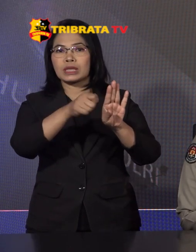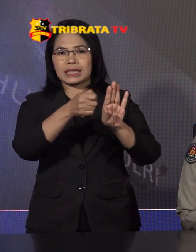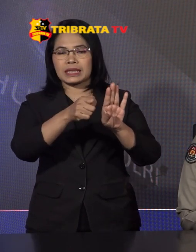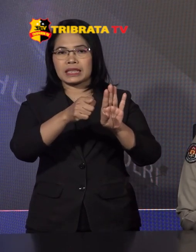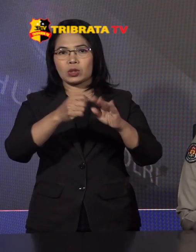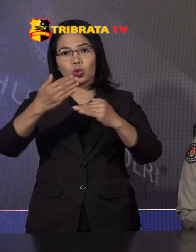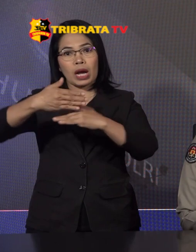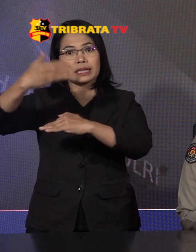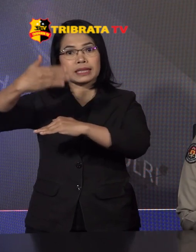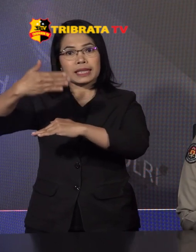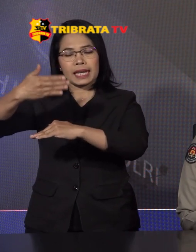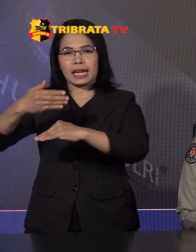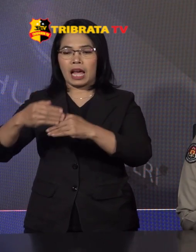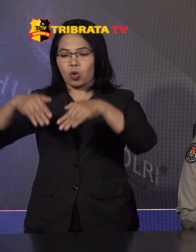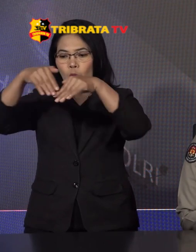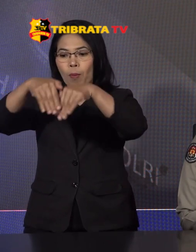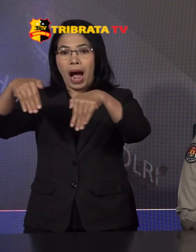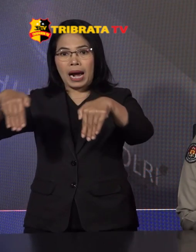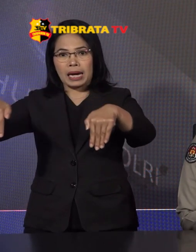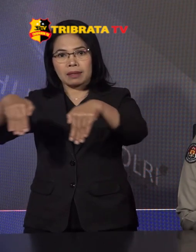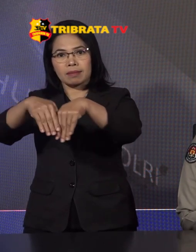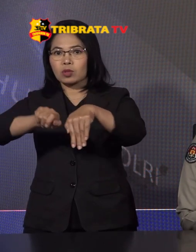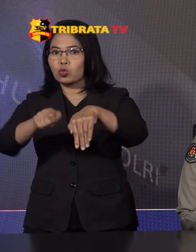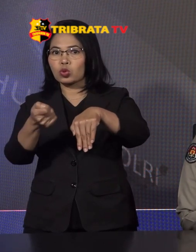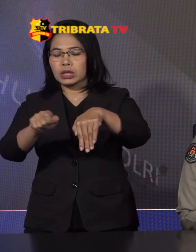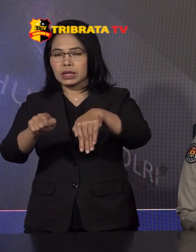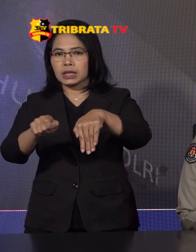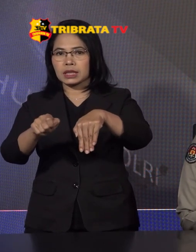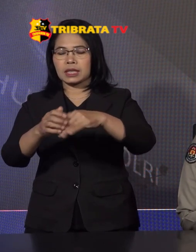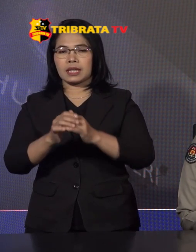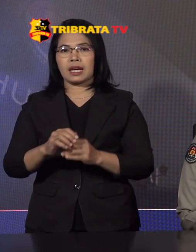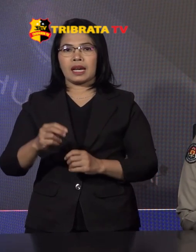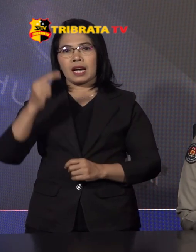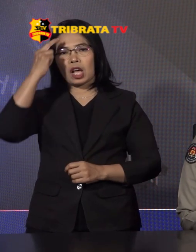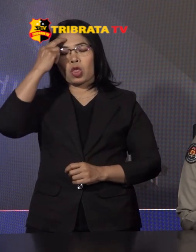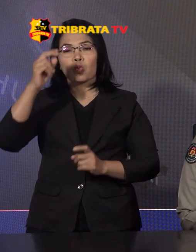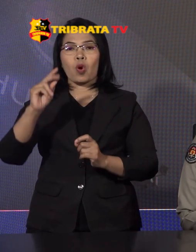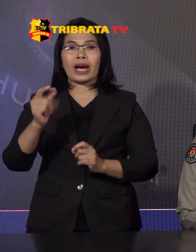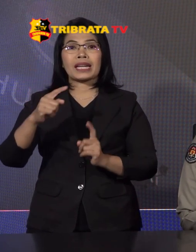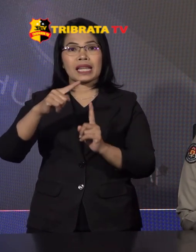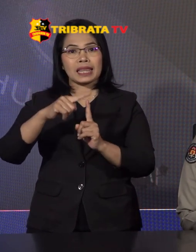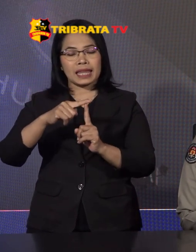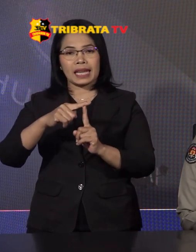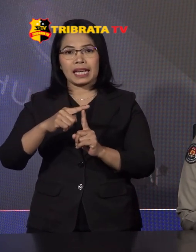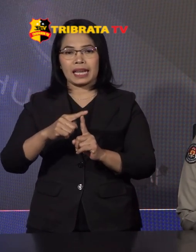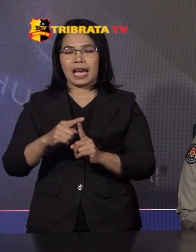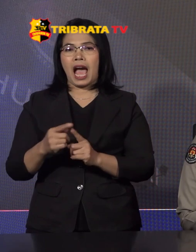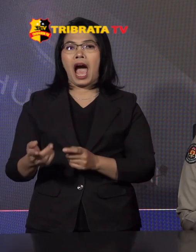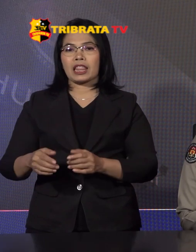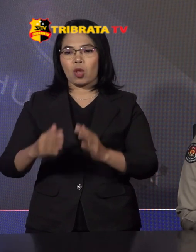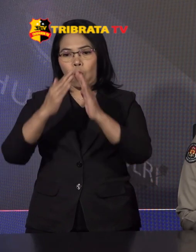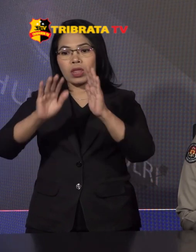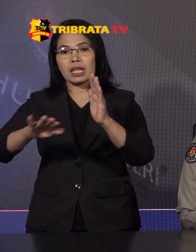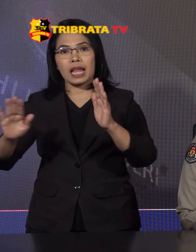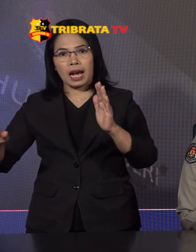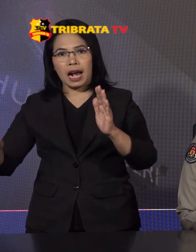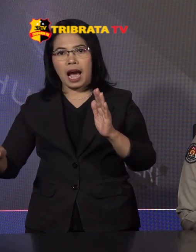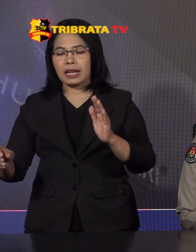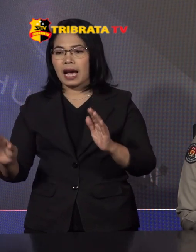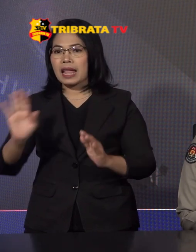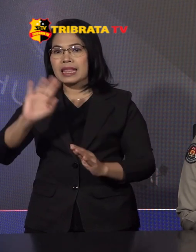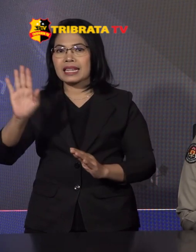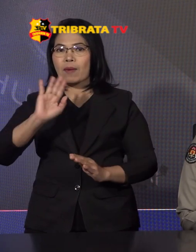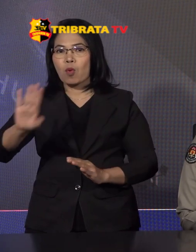jendela dan pagar infokan kepada ketua RT atau tetangga yang tidak mudik demikian